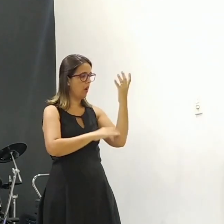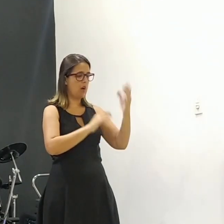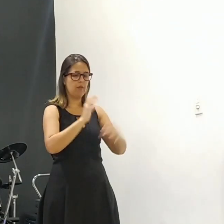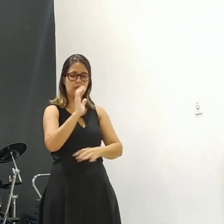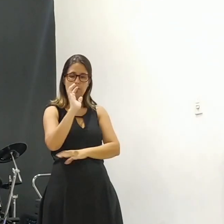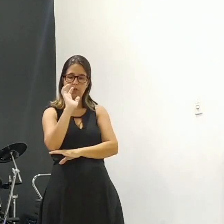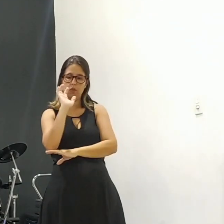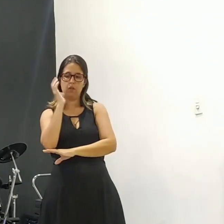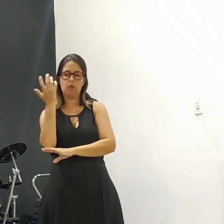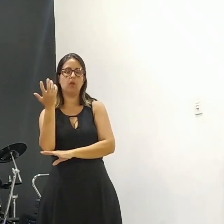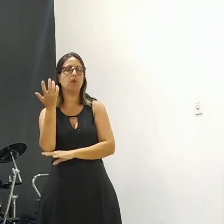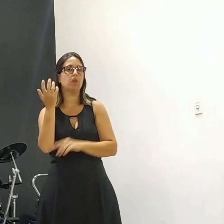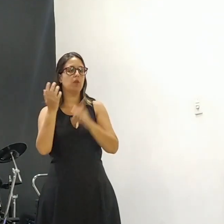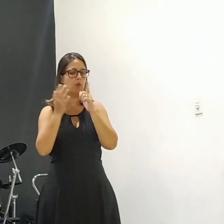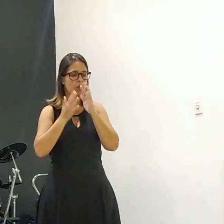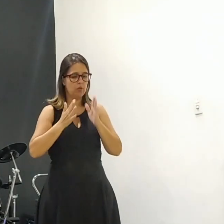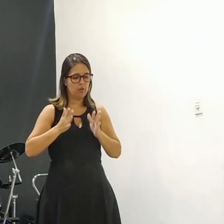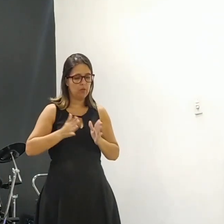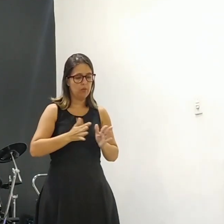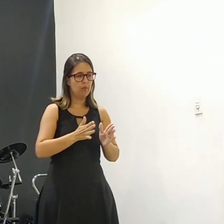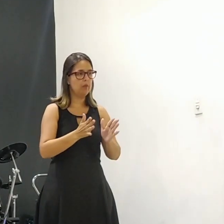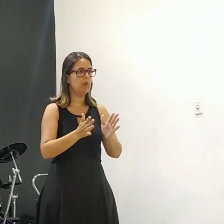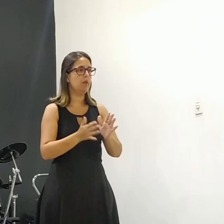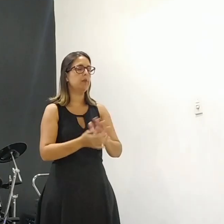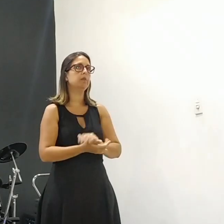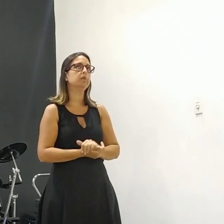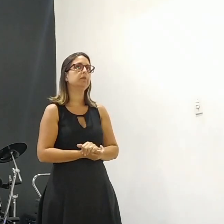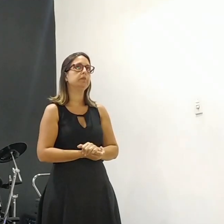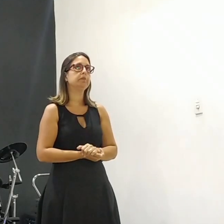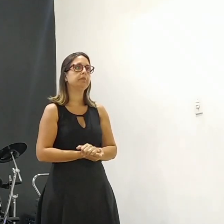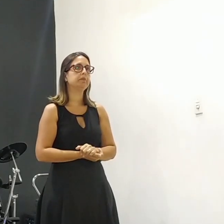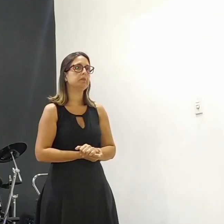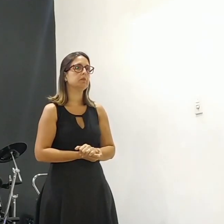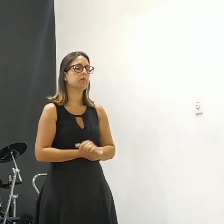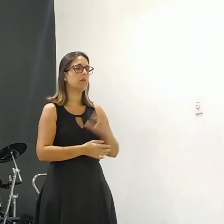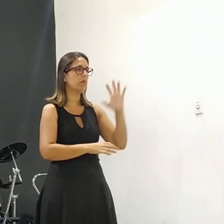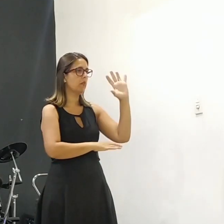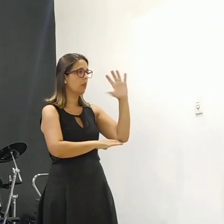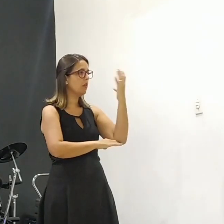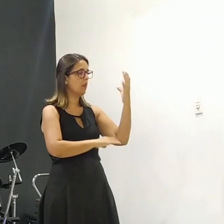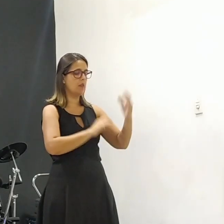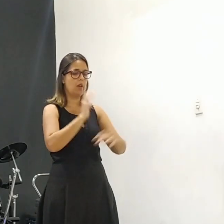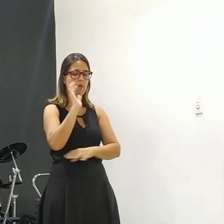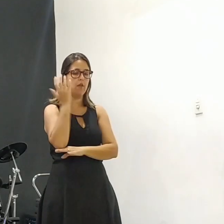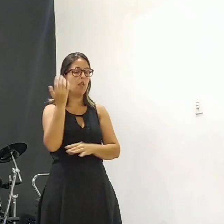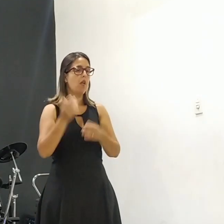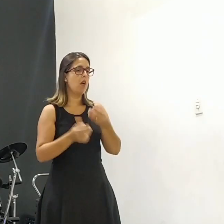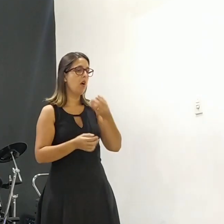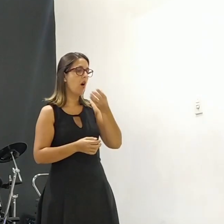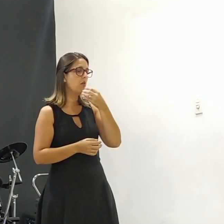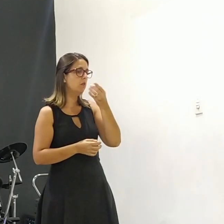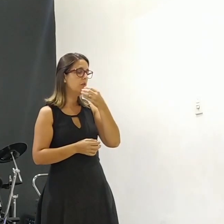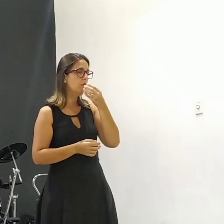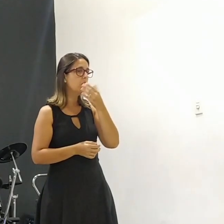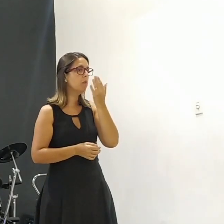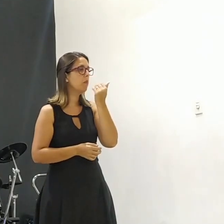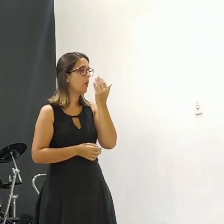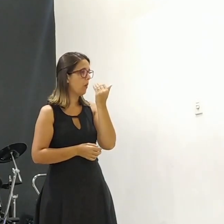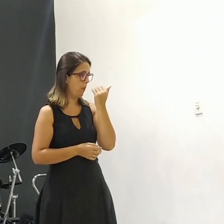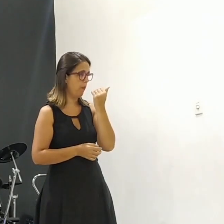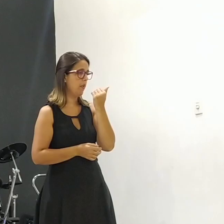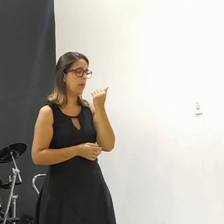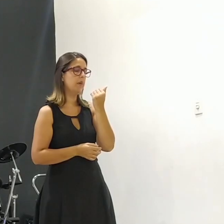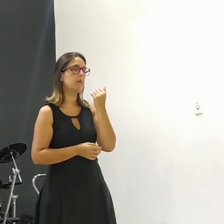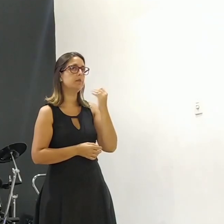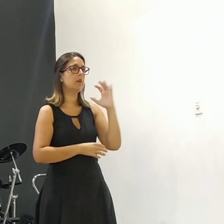um lado e do outro do rio. Essas árvores dão fruto para comer. Isso quer dizer que